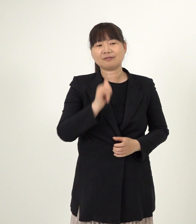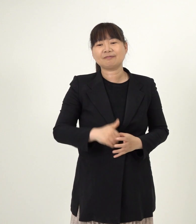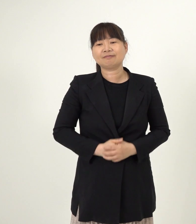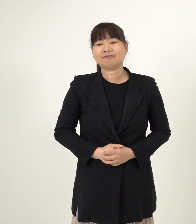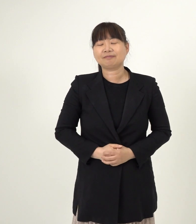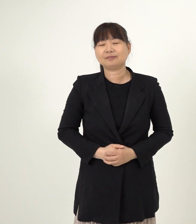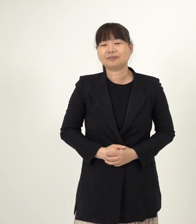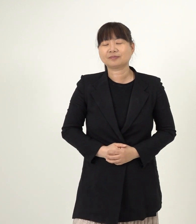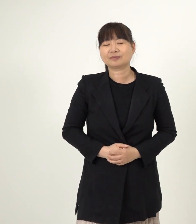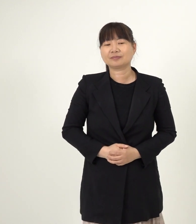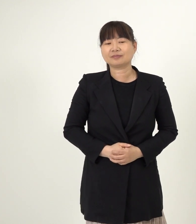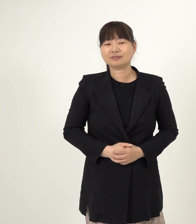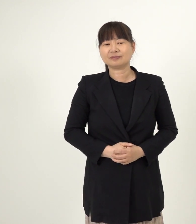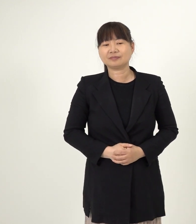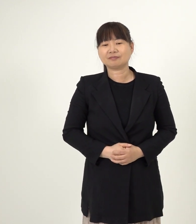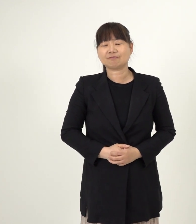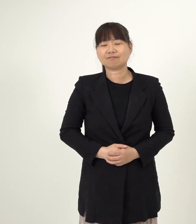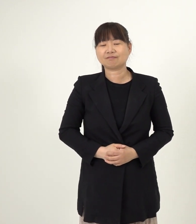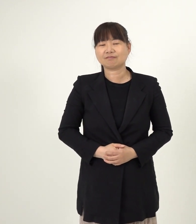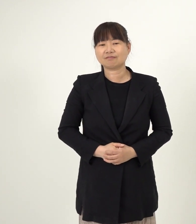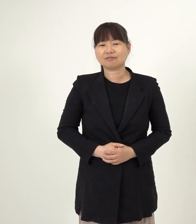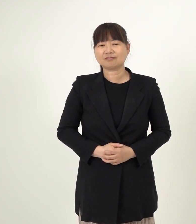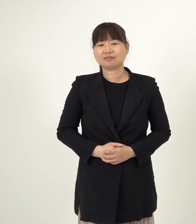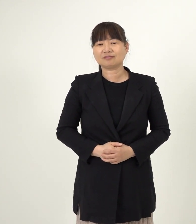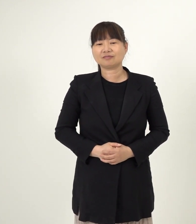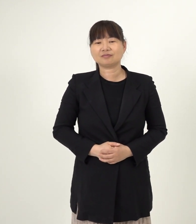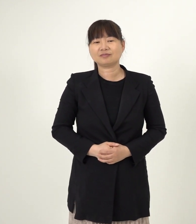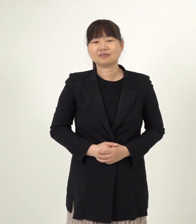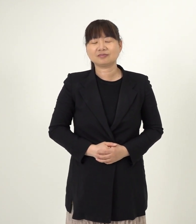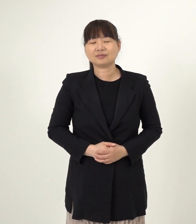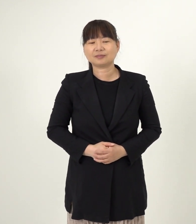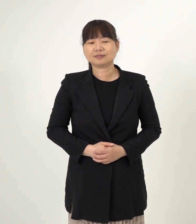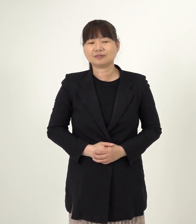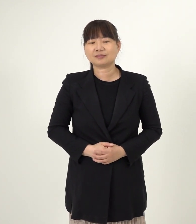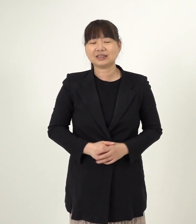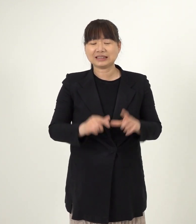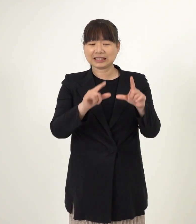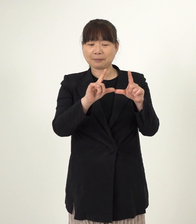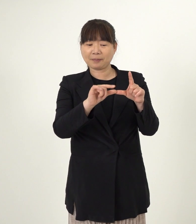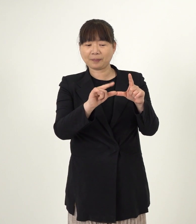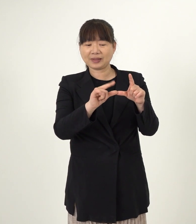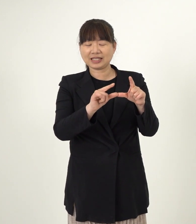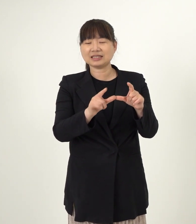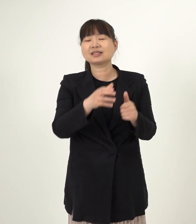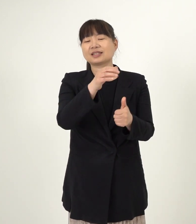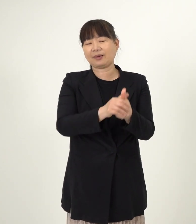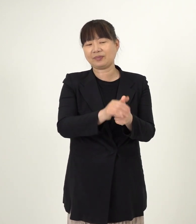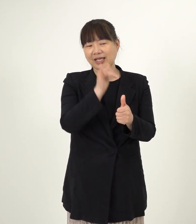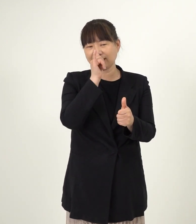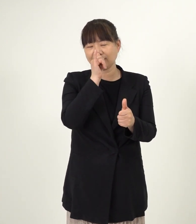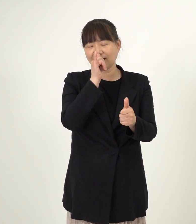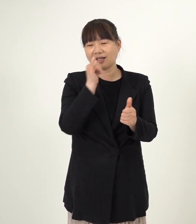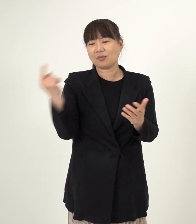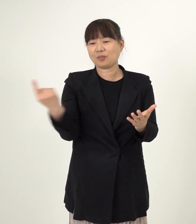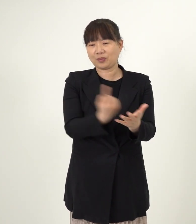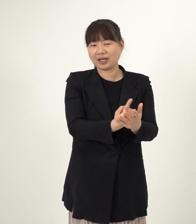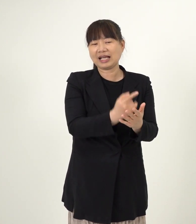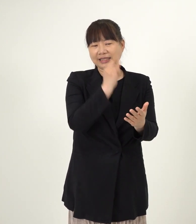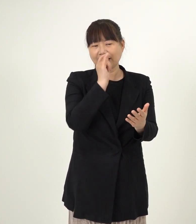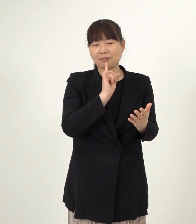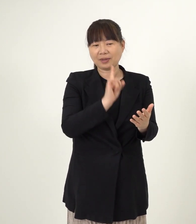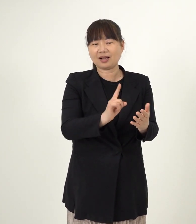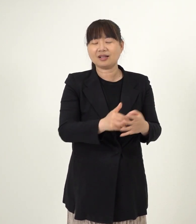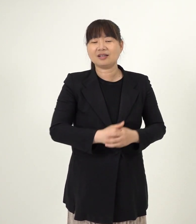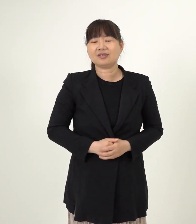한 조각이다 이 뜻이에요. 한 파트, 한 조각이다 그 뜻이에요. 근데